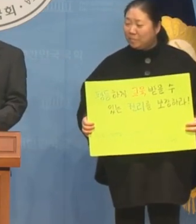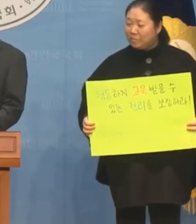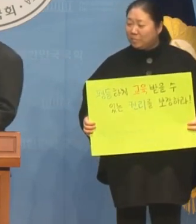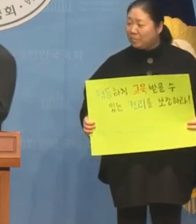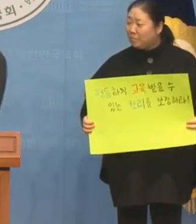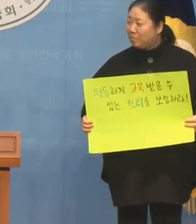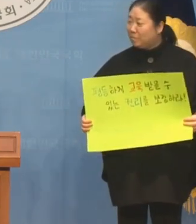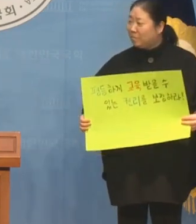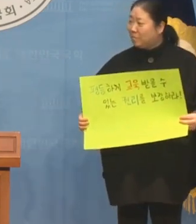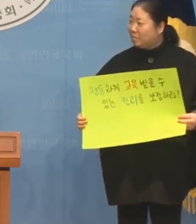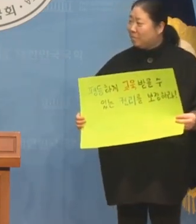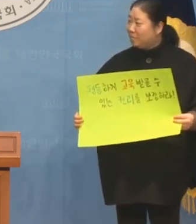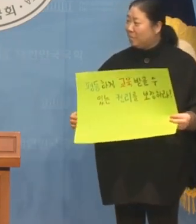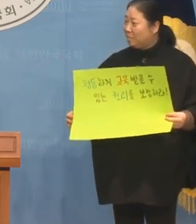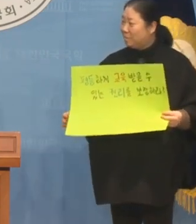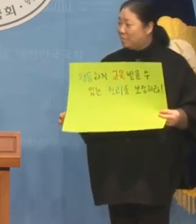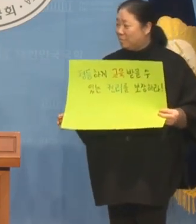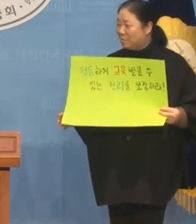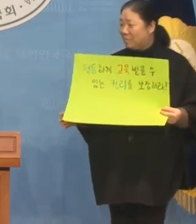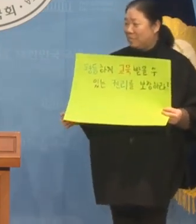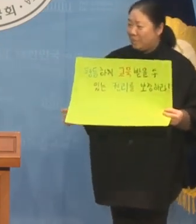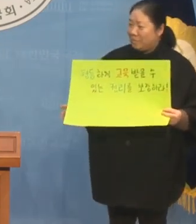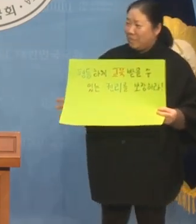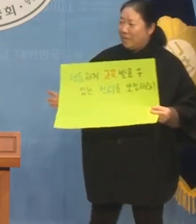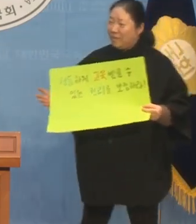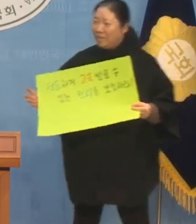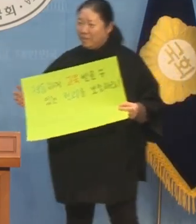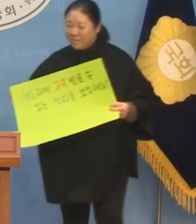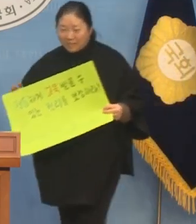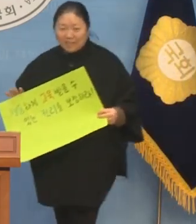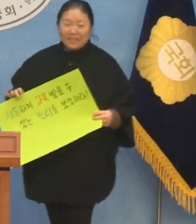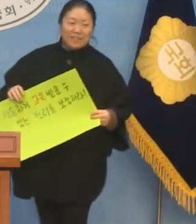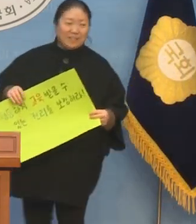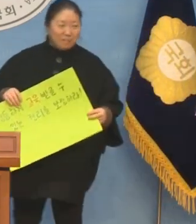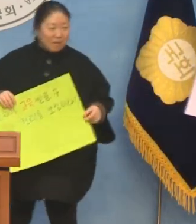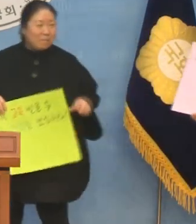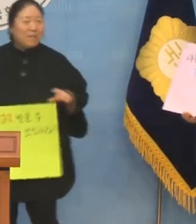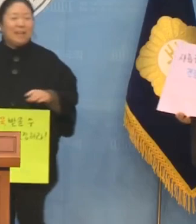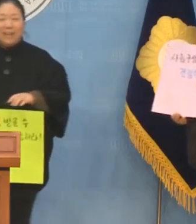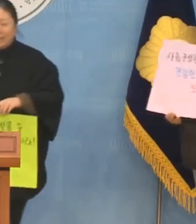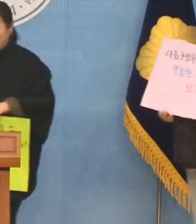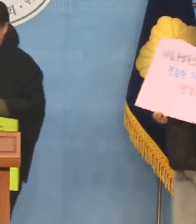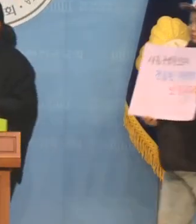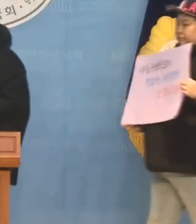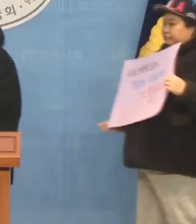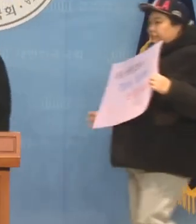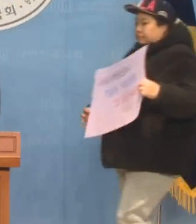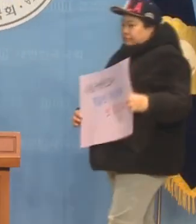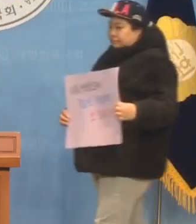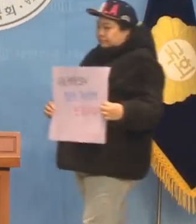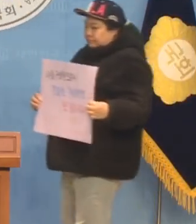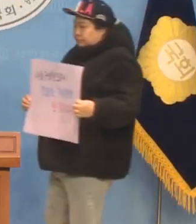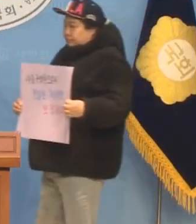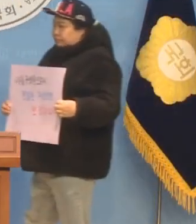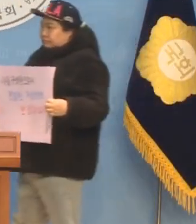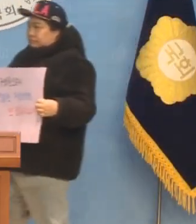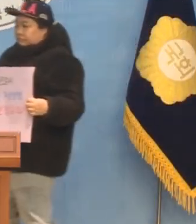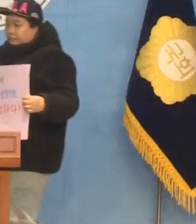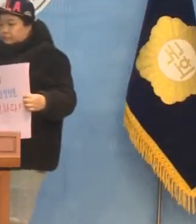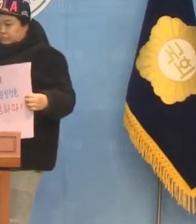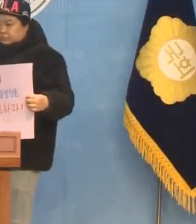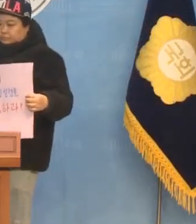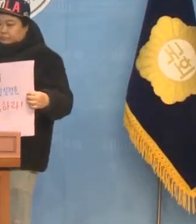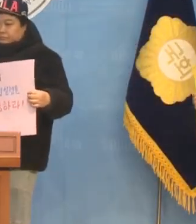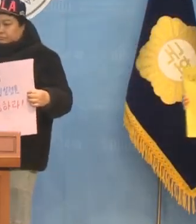구호는 못하게 돼 있고. 아, 그래요? 그럼 그냥 준비할게요. 저희가 잘 모르겠습니다. 네, 감사합니다. 네, 고맙습니다. 잘 부탁드리겠습니다.